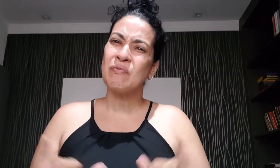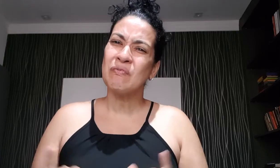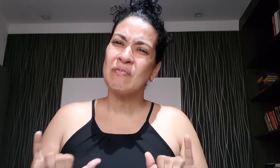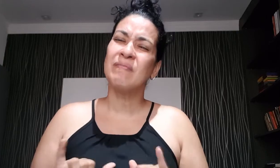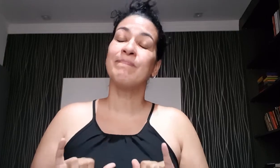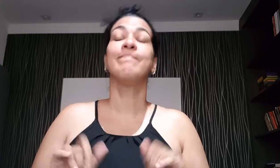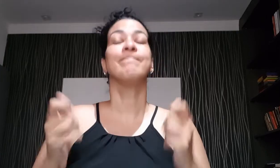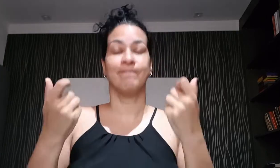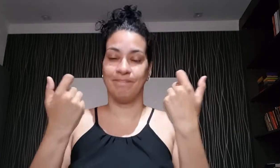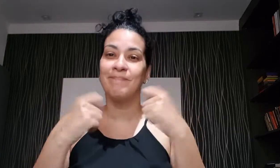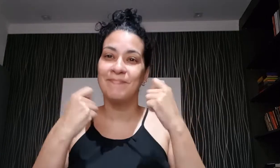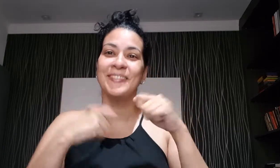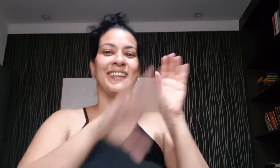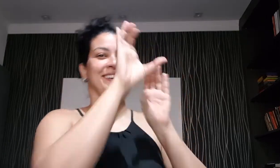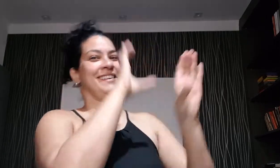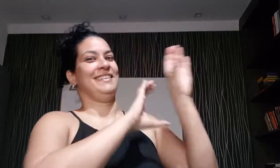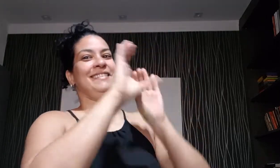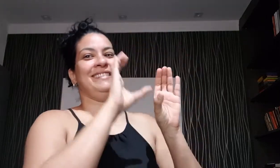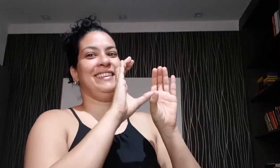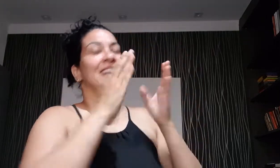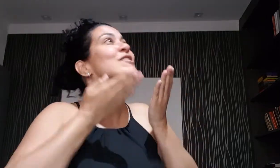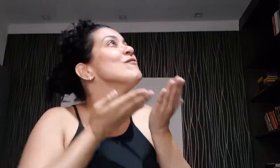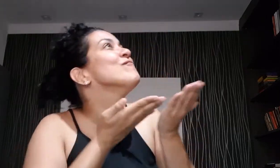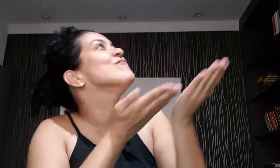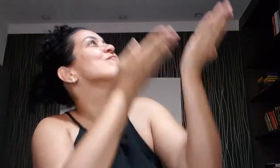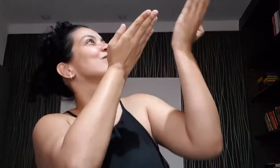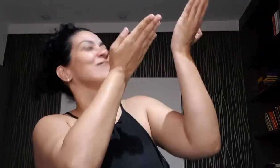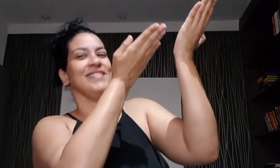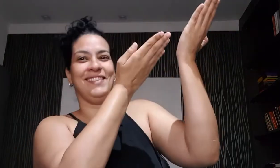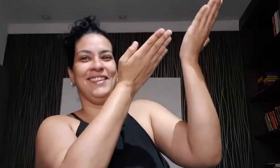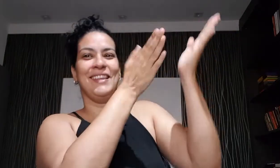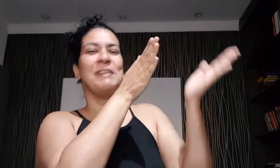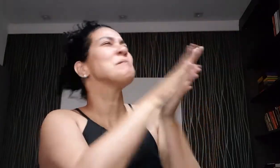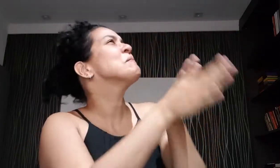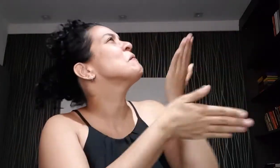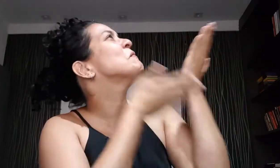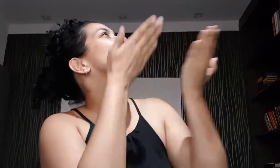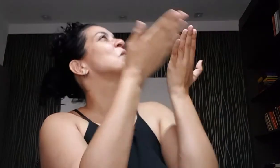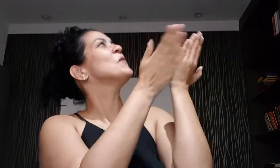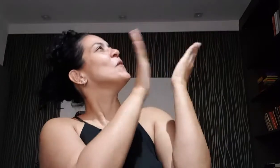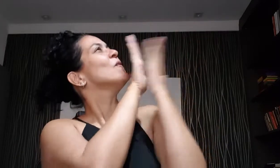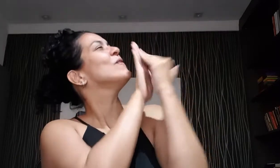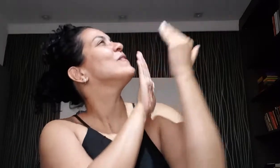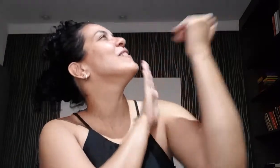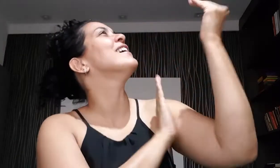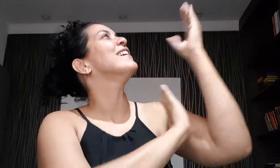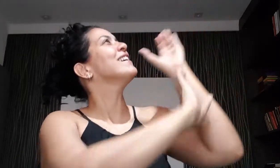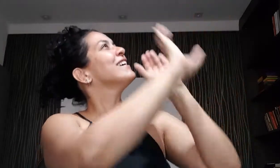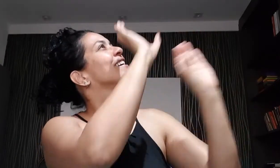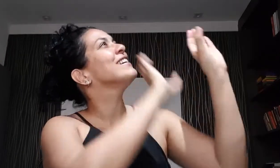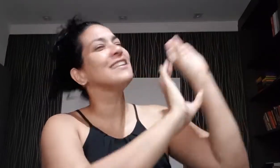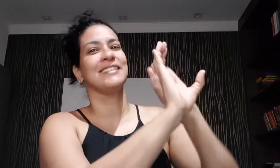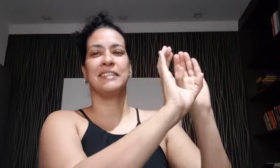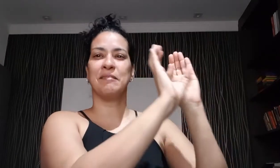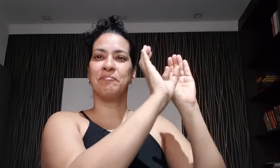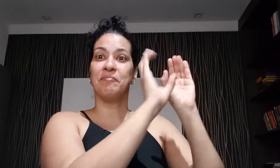de Deus. Enche o seu coração de músicas que falam da soberania, da graça, da beleza